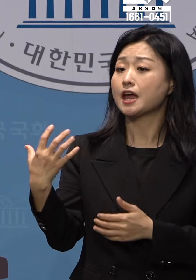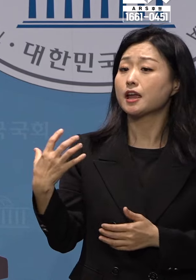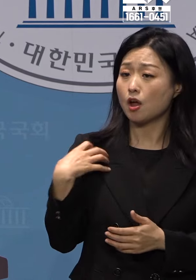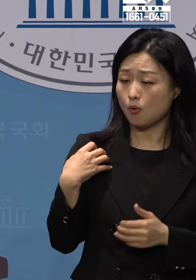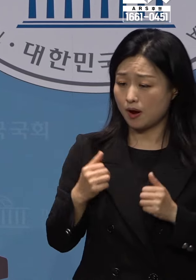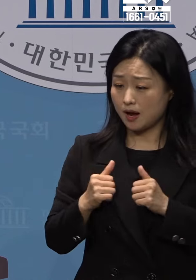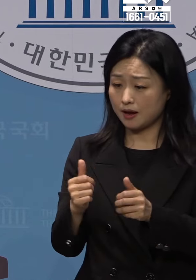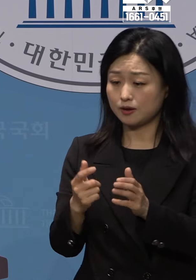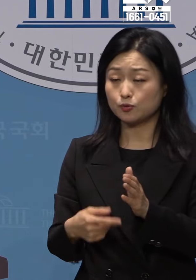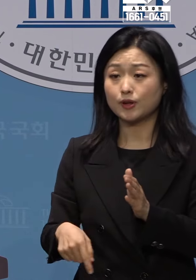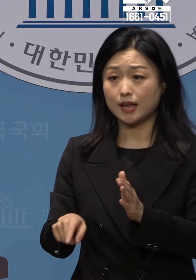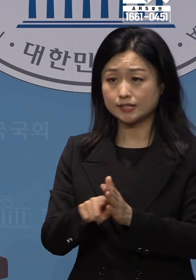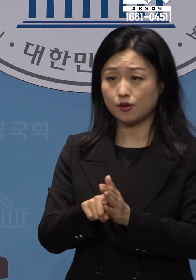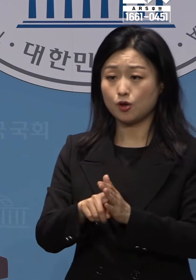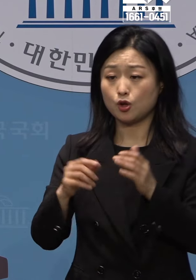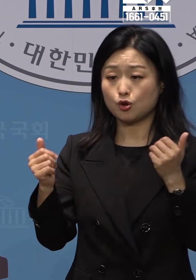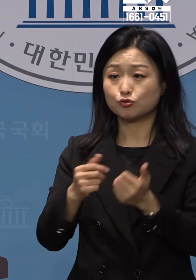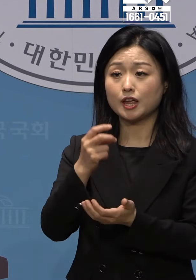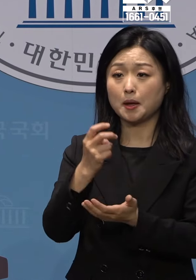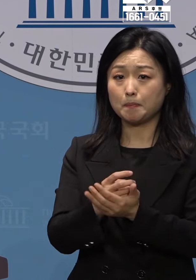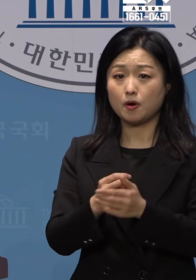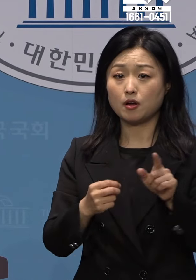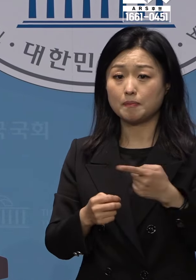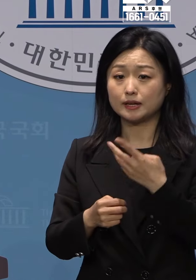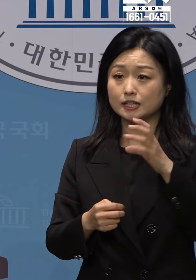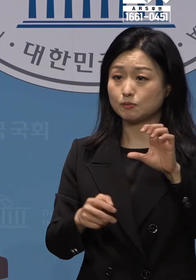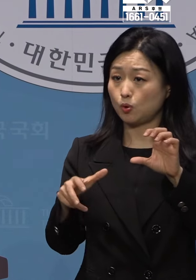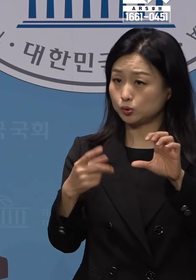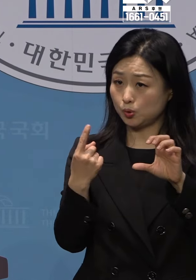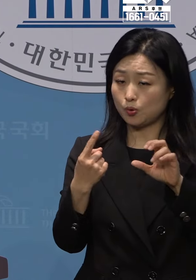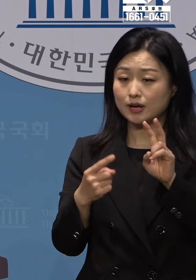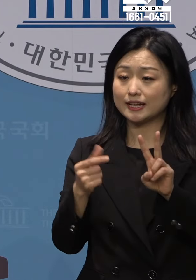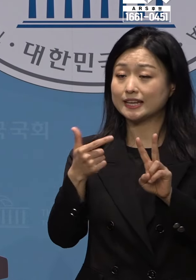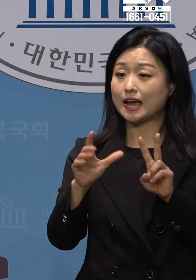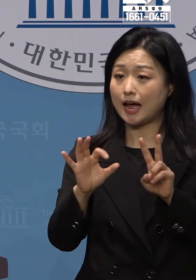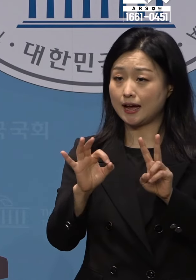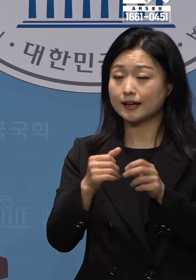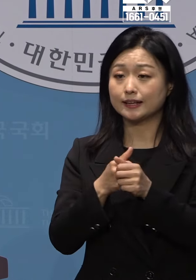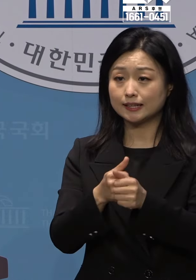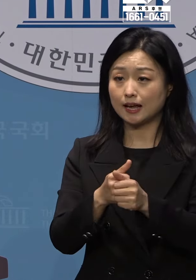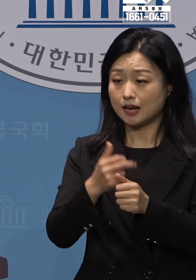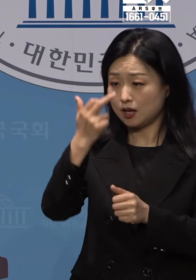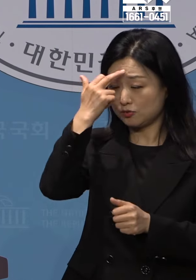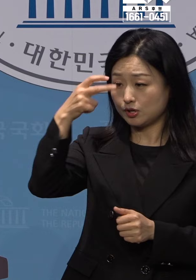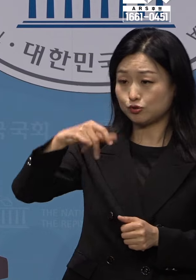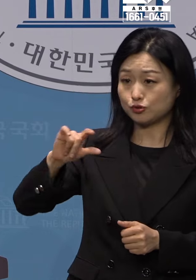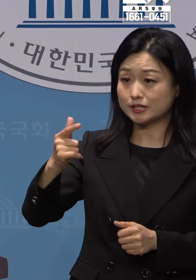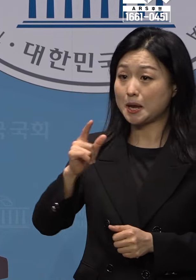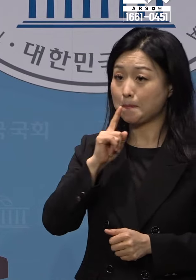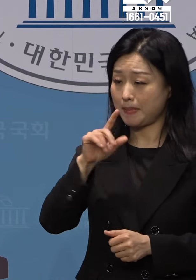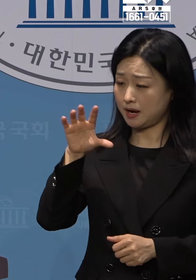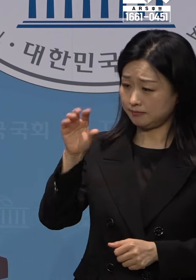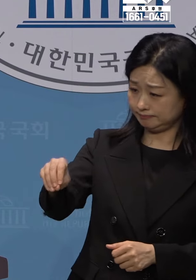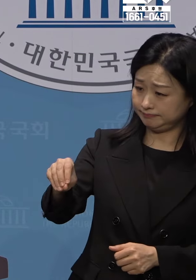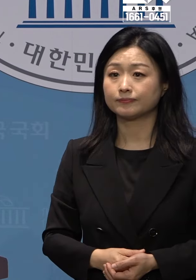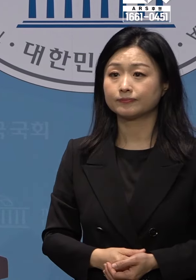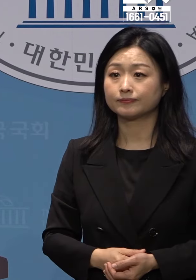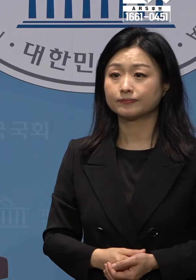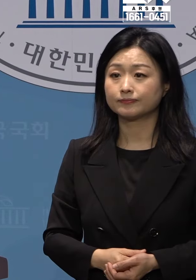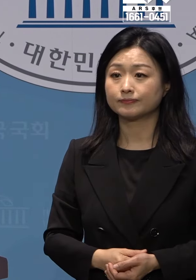역할에 충실하기 위해 국회법 제145조 제2항에 따라 최수진 의원의 발언을